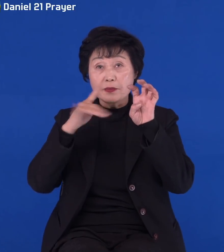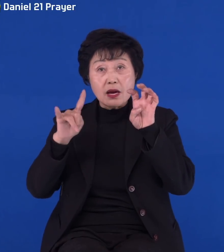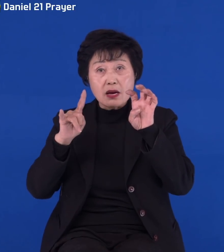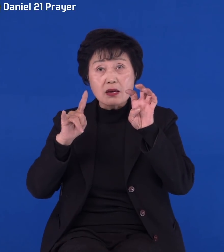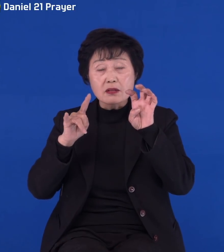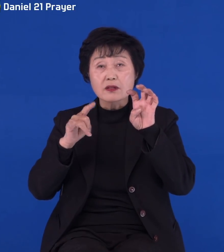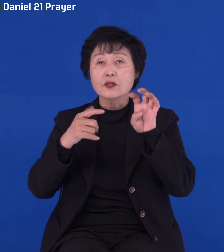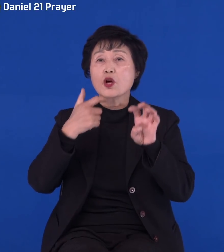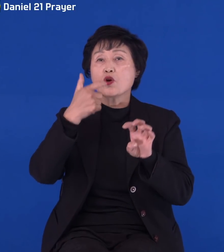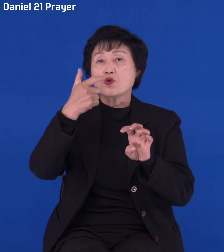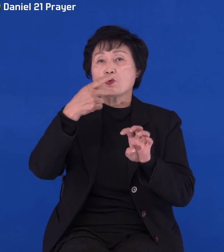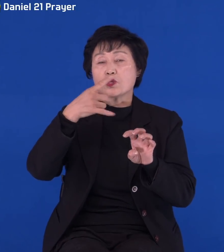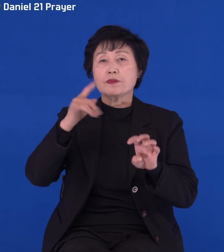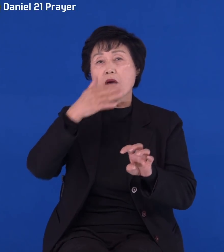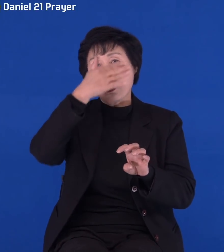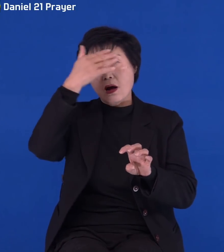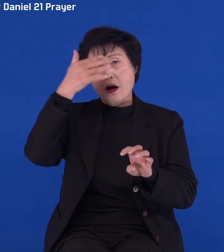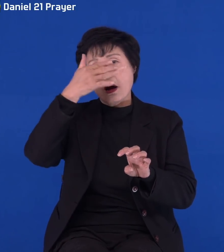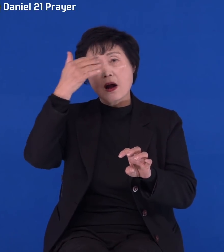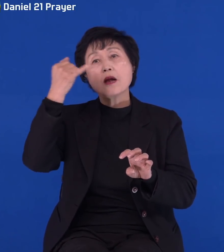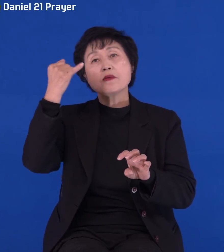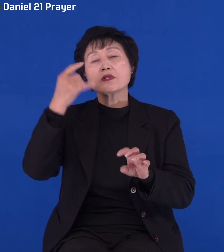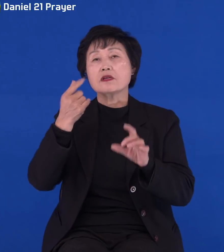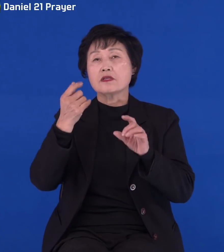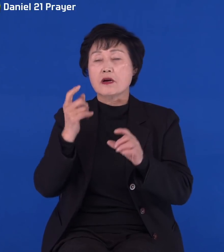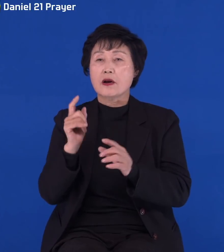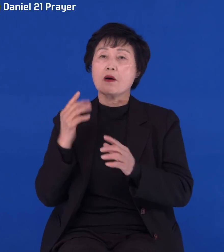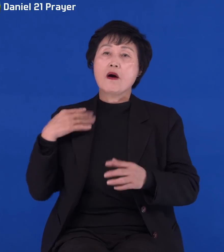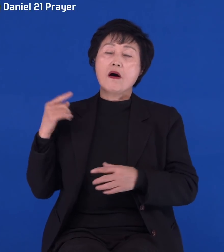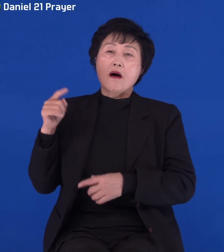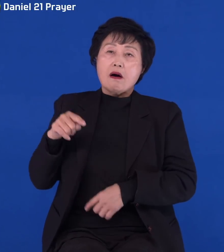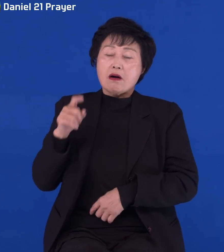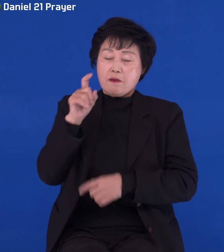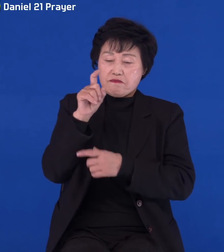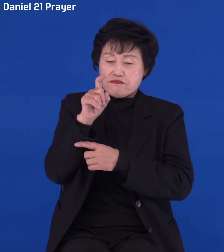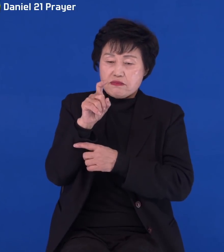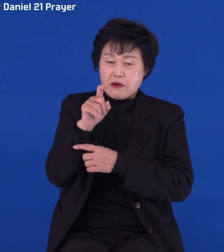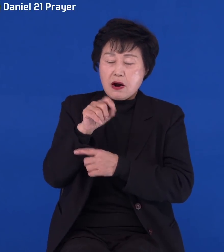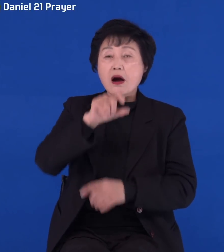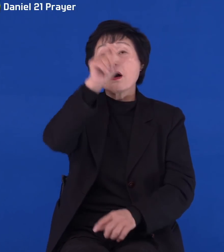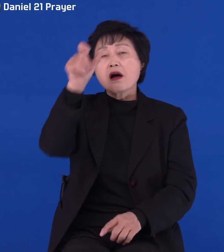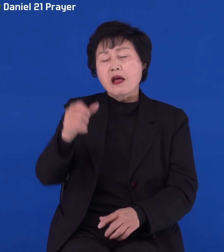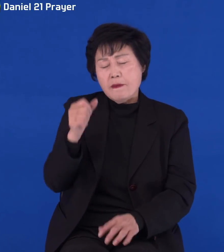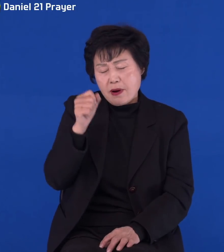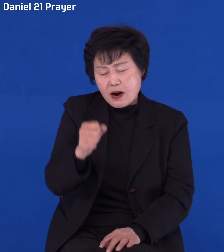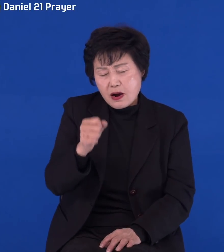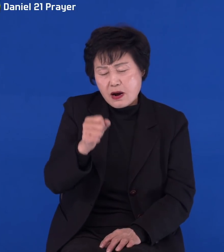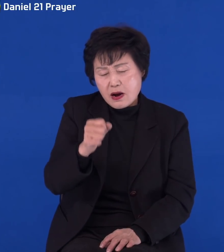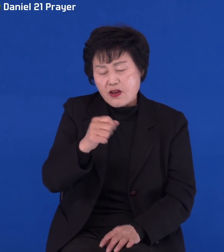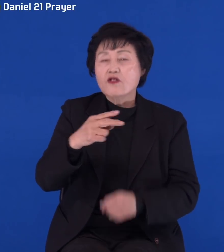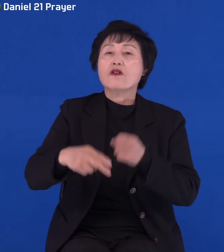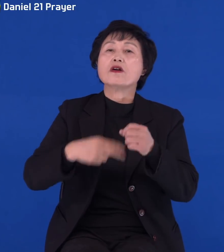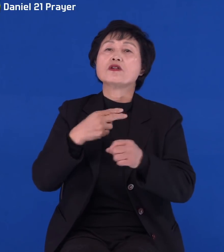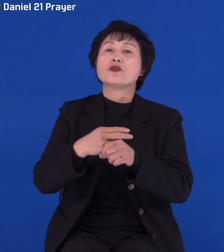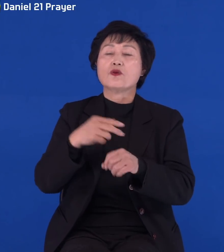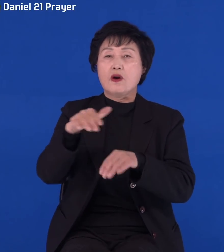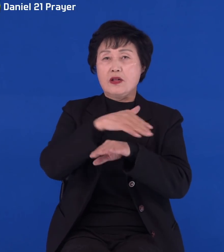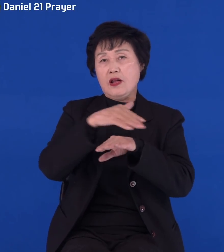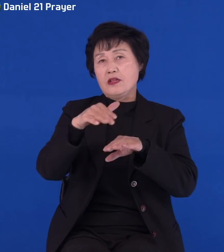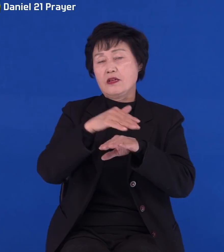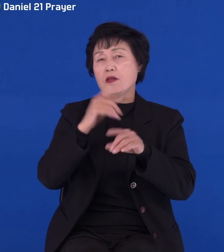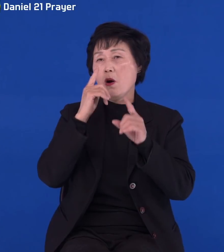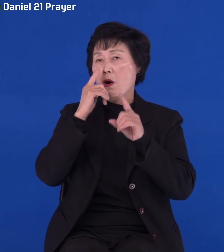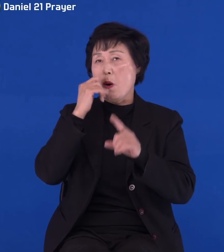얼마나 괴롭습니까? 그런데 이것이 하루 이틀이 아니에요. 무려 2년 동안이나 지팡이를 짚고 다니셔야만 했어요. 나는 이런 하나님이